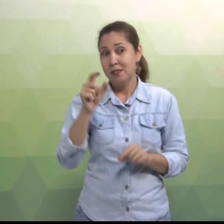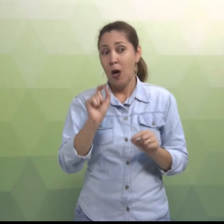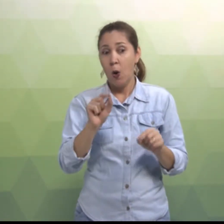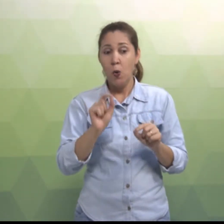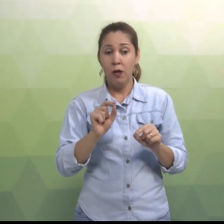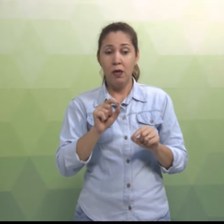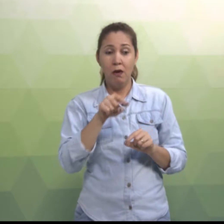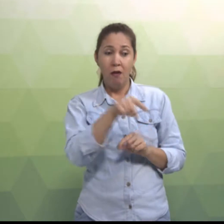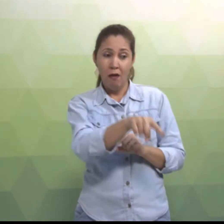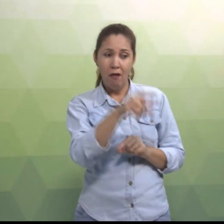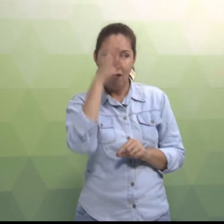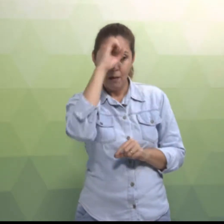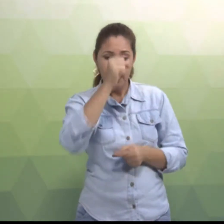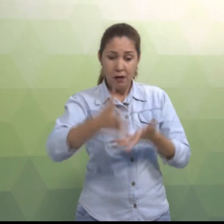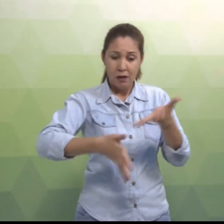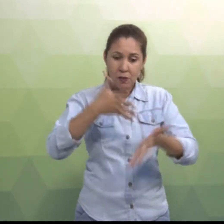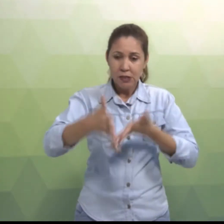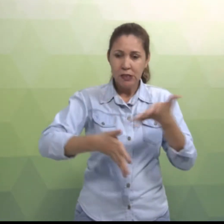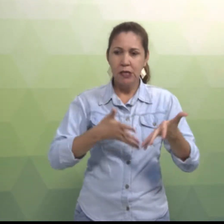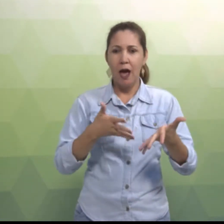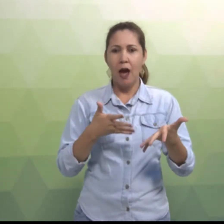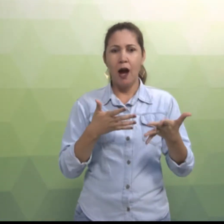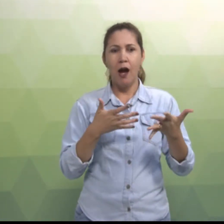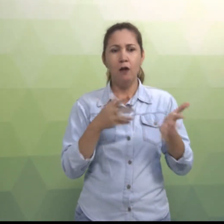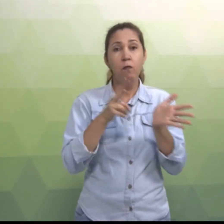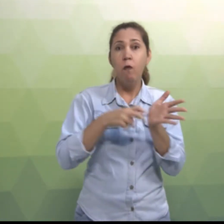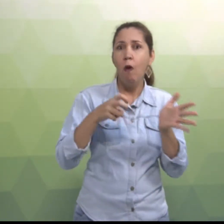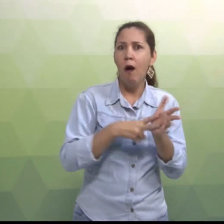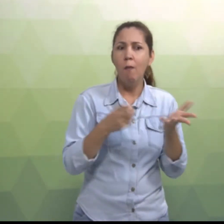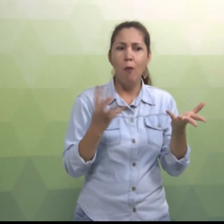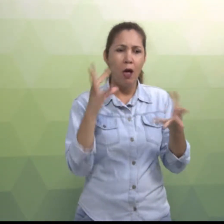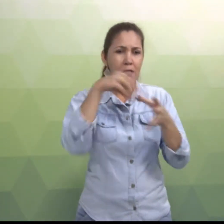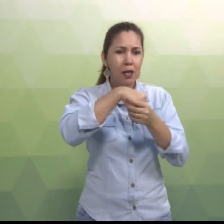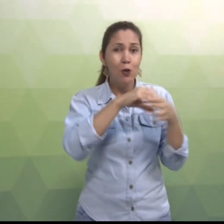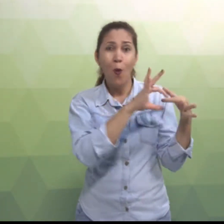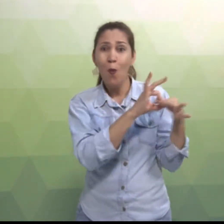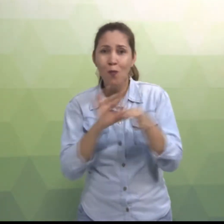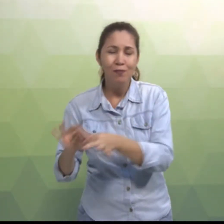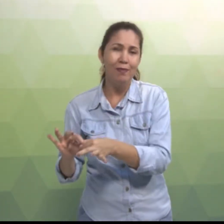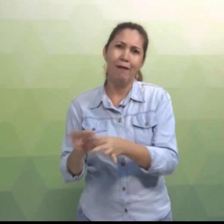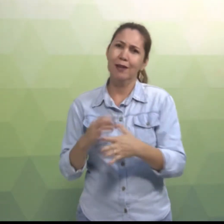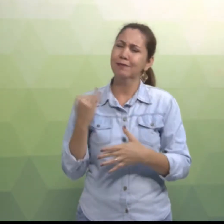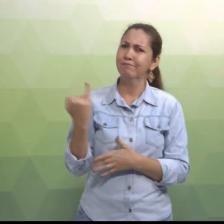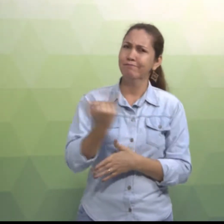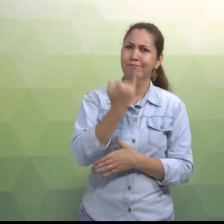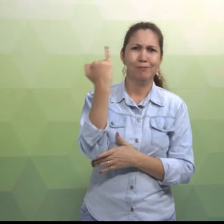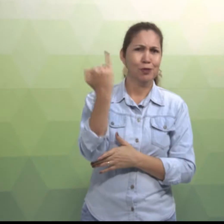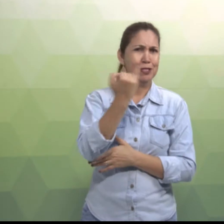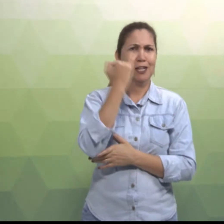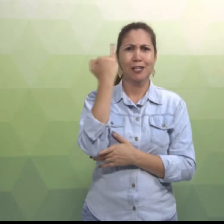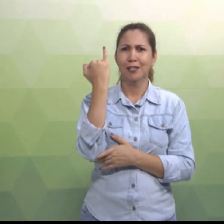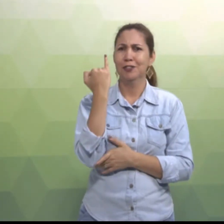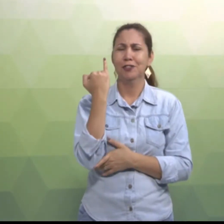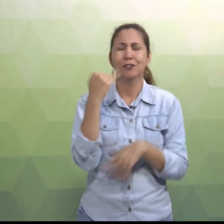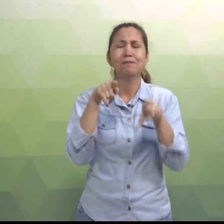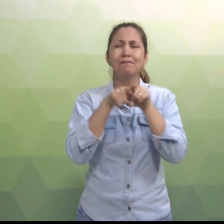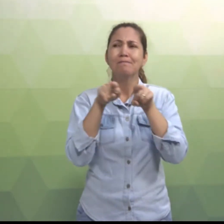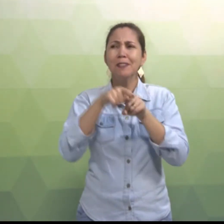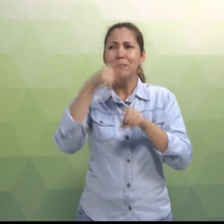mostrar. Eu penso também que ele, com a língua de sinais, aprendendo essa língua, aumentando o